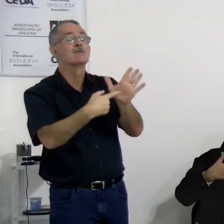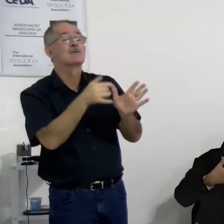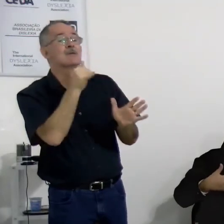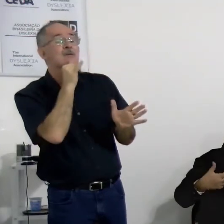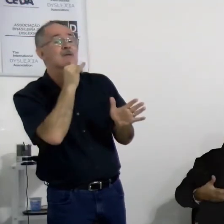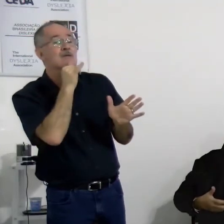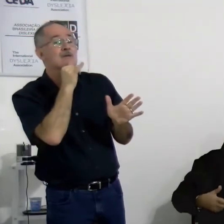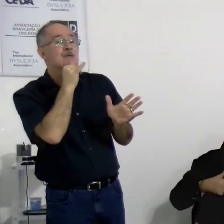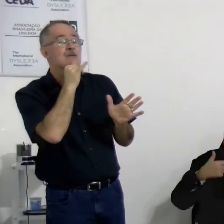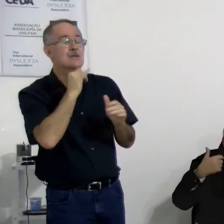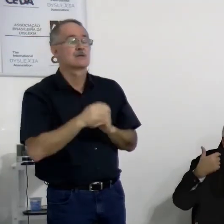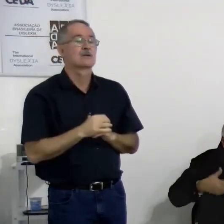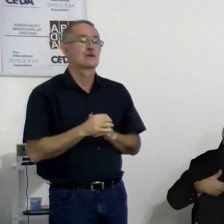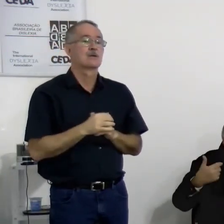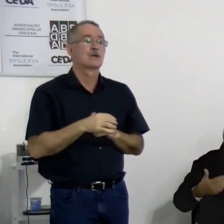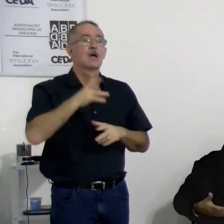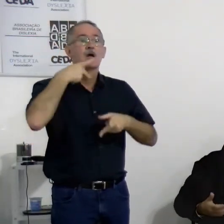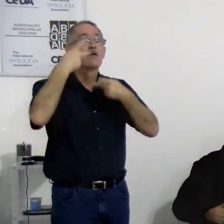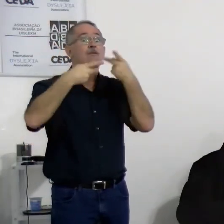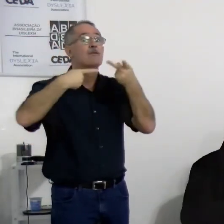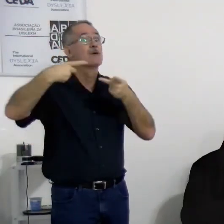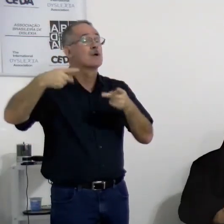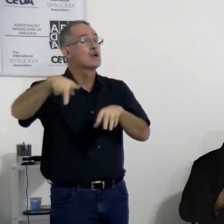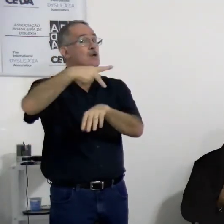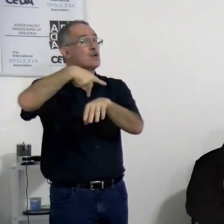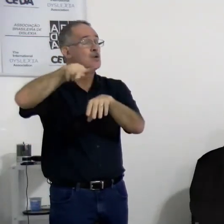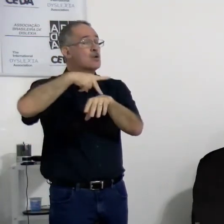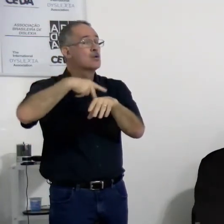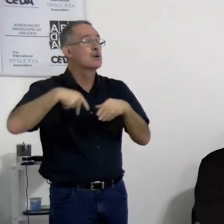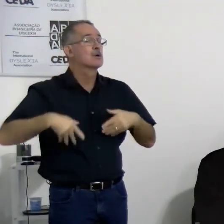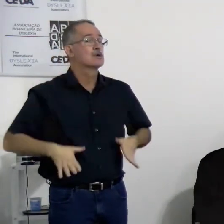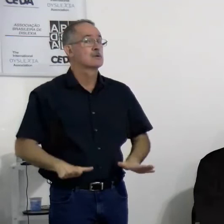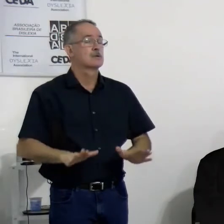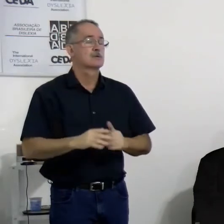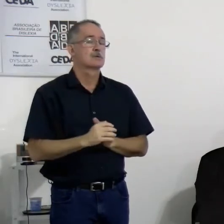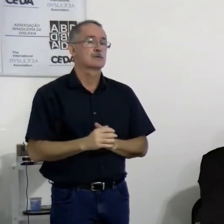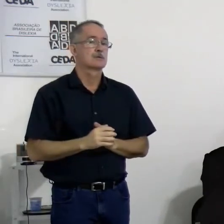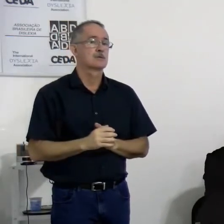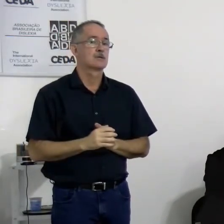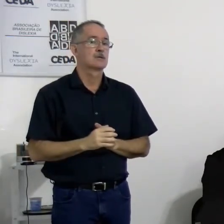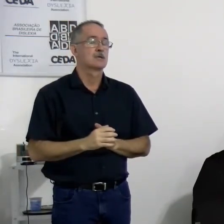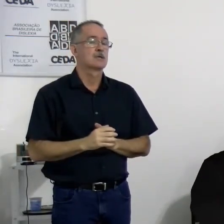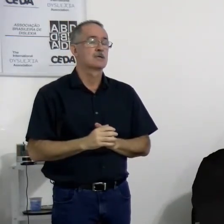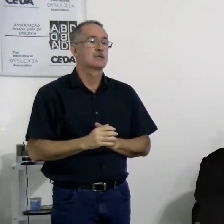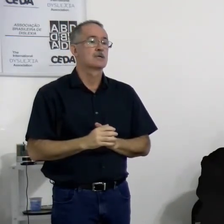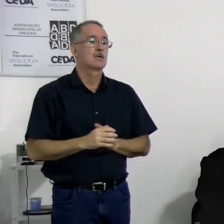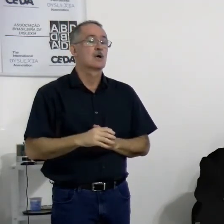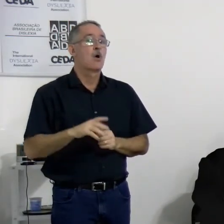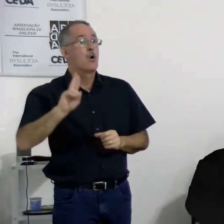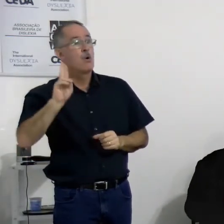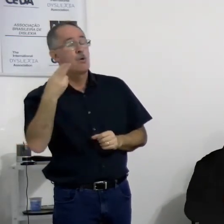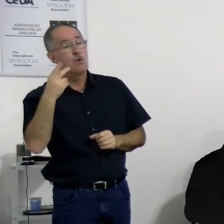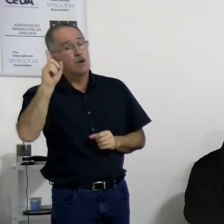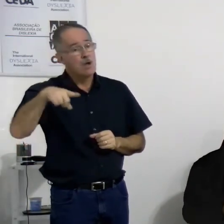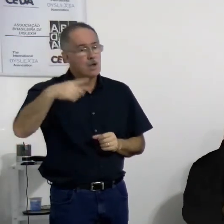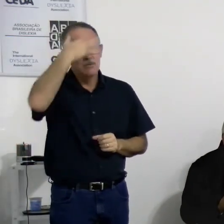do native speaker, do falante nativo. Né? Ou é uma pessoa real que está ali na frente